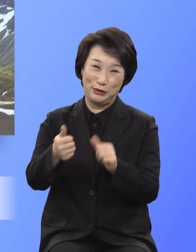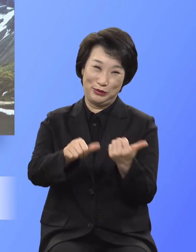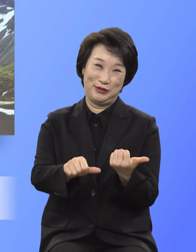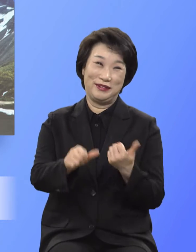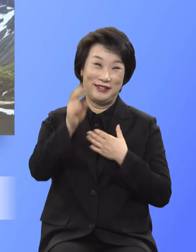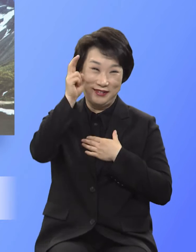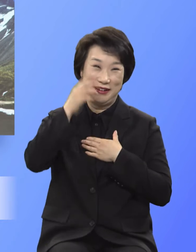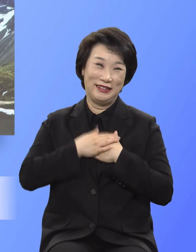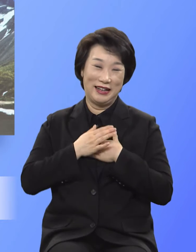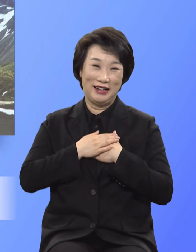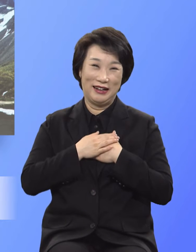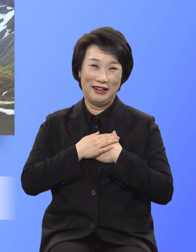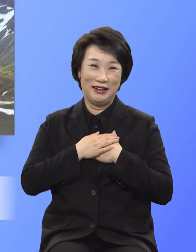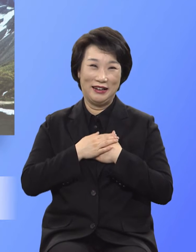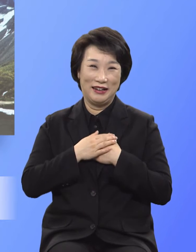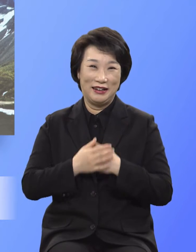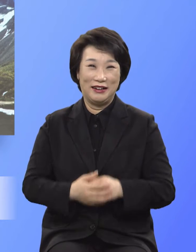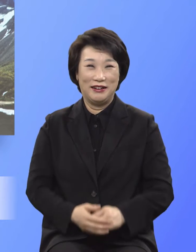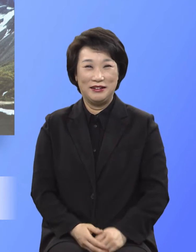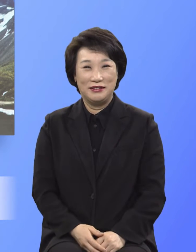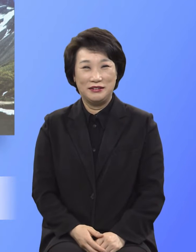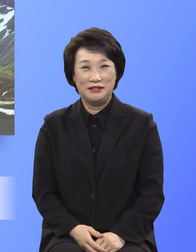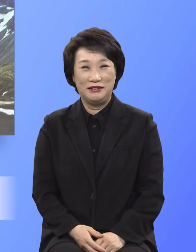죽음인가 생각 한번 해보세요.